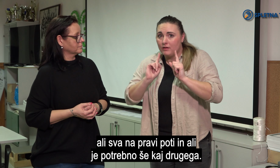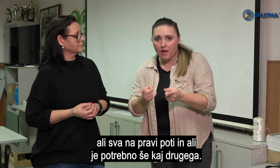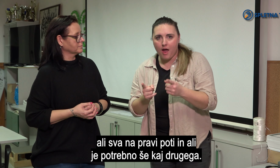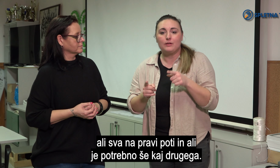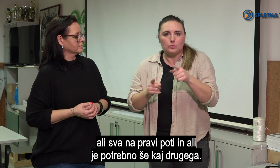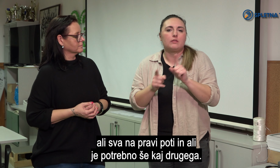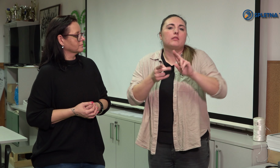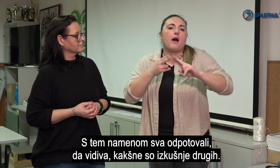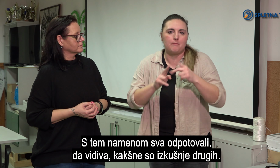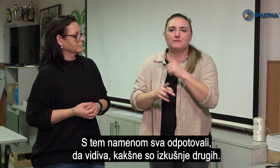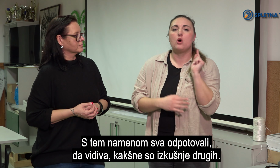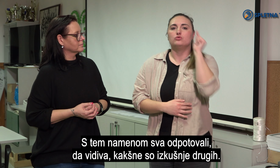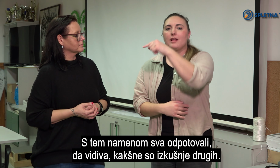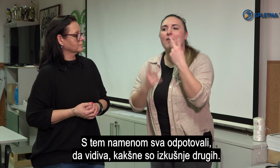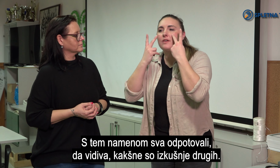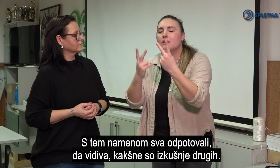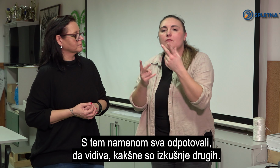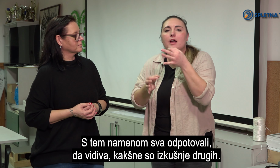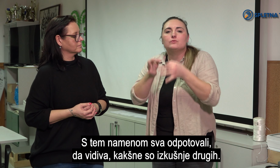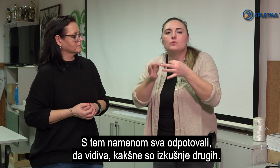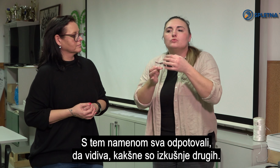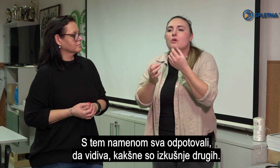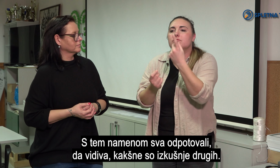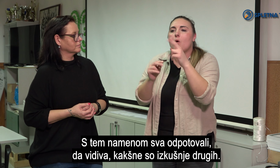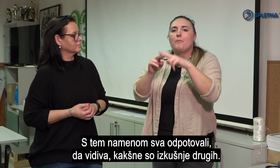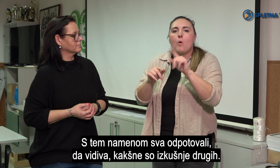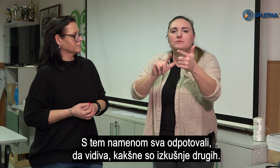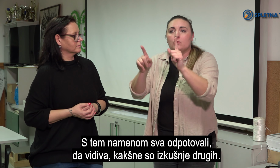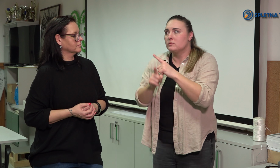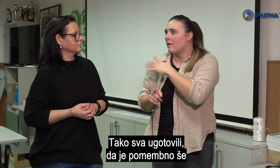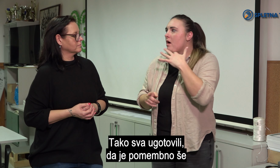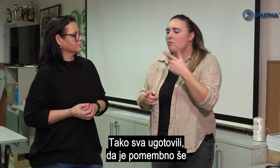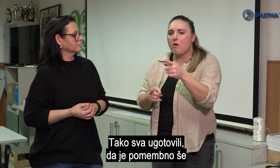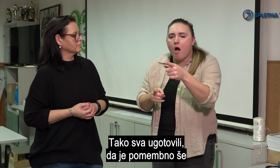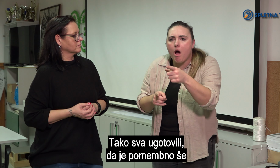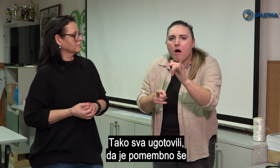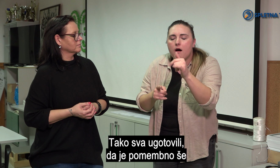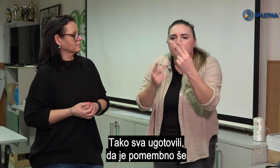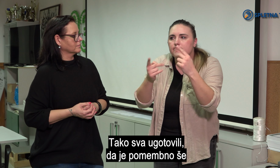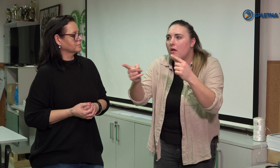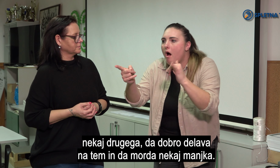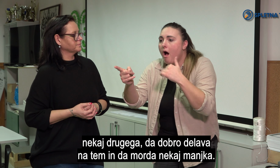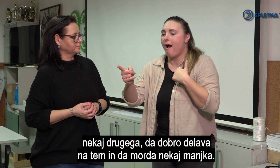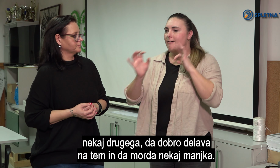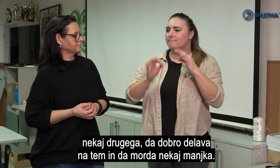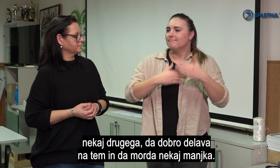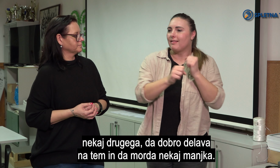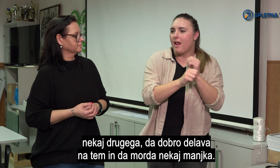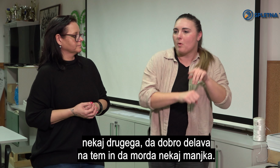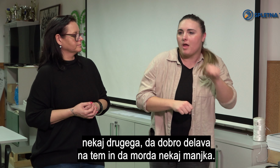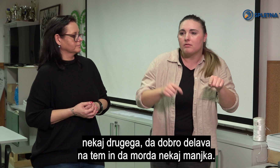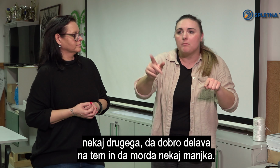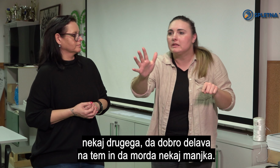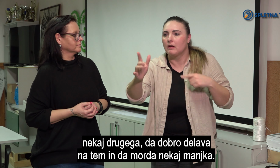da vidiva, kakšne so izkušnje drugih. Tako sva ugotovili, da je pomembno še nekaj drugega, da dobro delava na tem in da